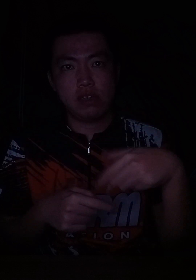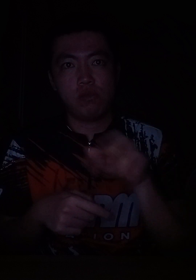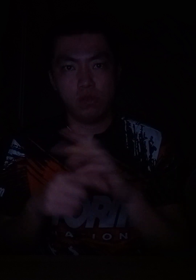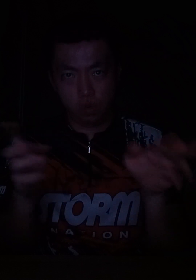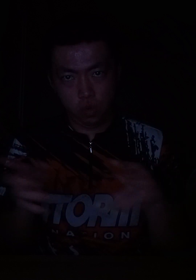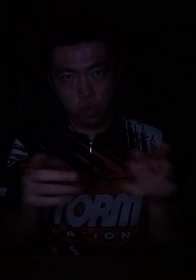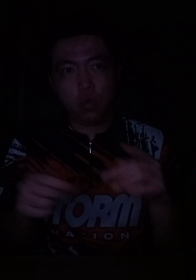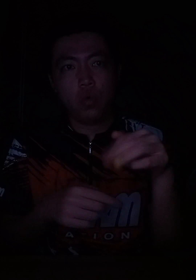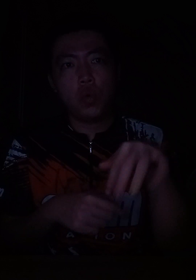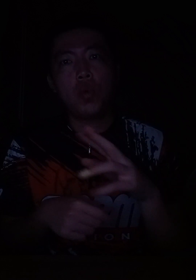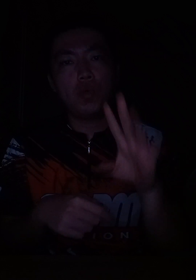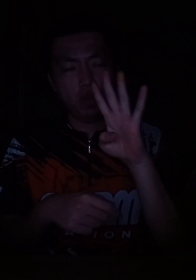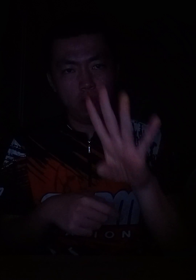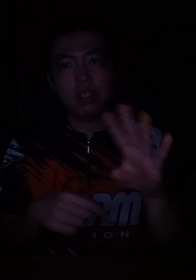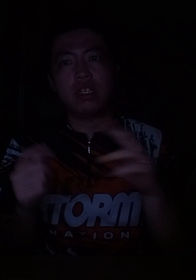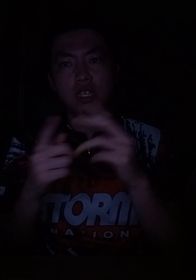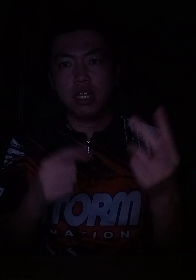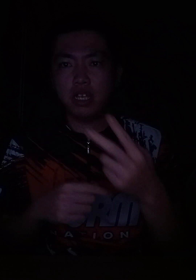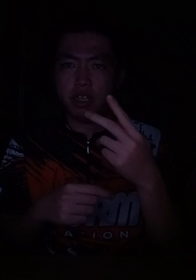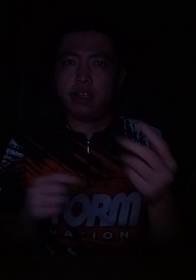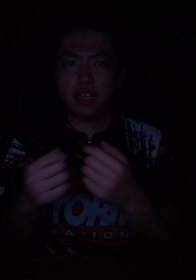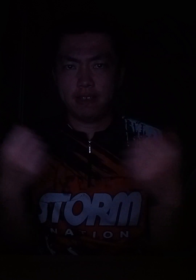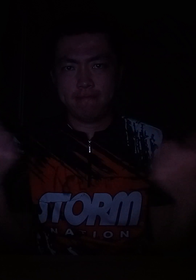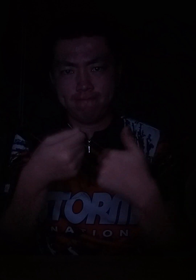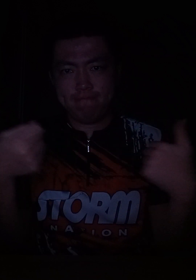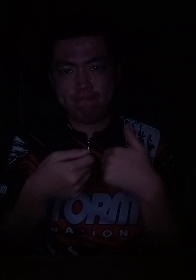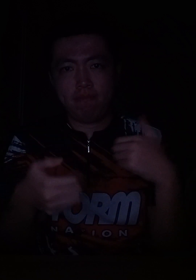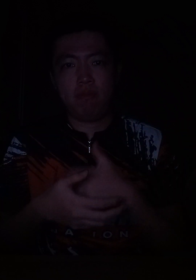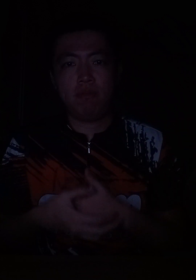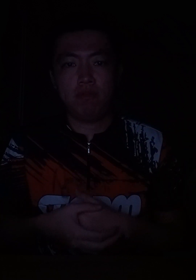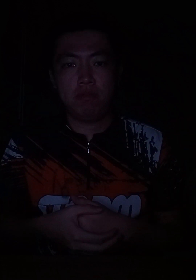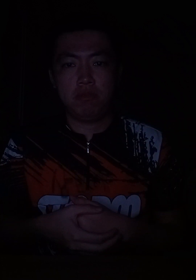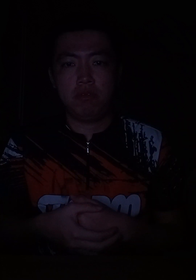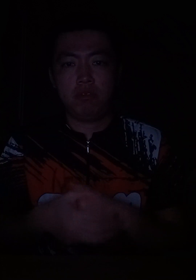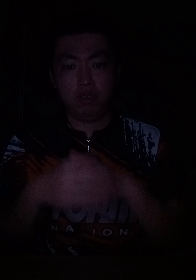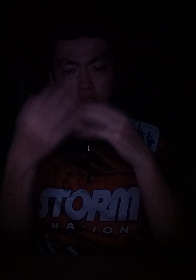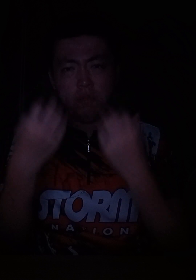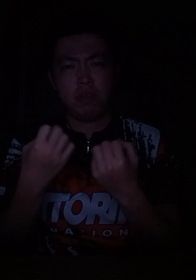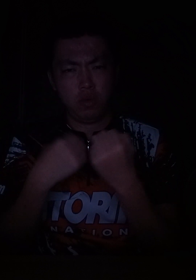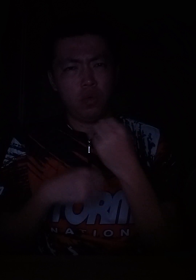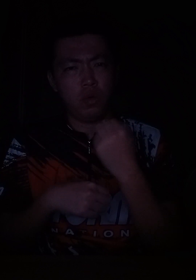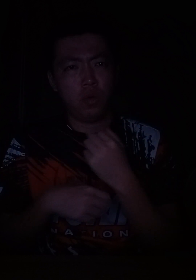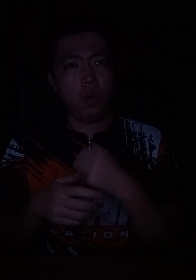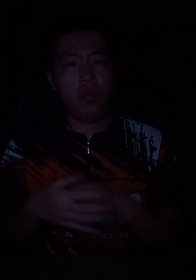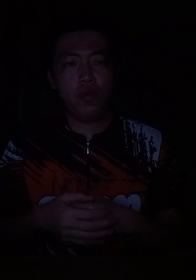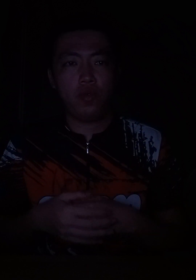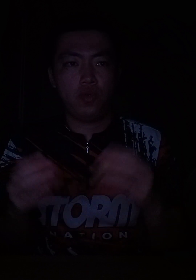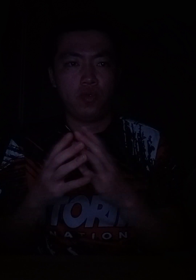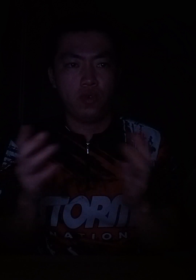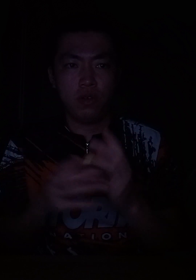도로에서 화물차 4대와 승용차가 잇따라 부딪혔습니다. 많이 놀라죠. 여기가 항만 배후도로라